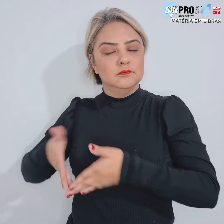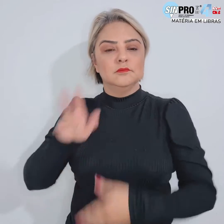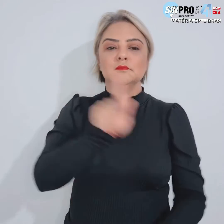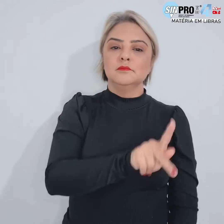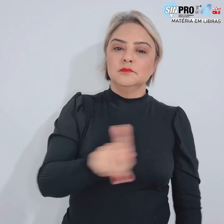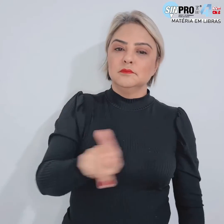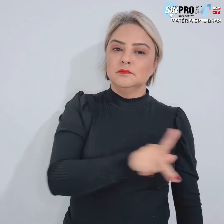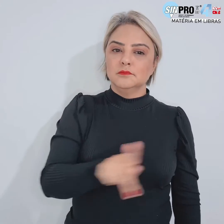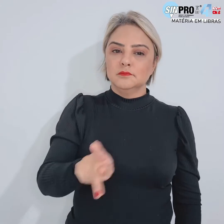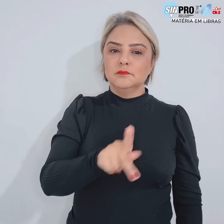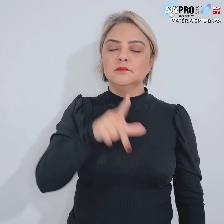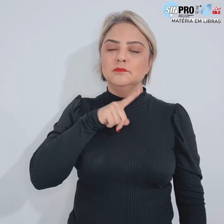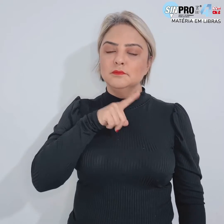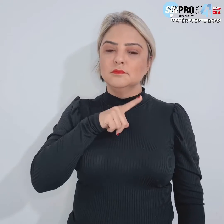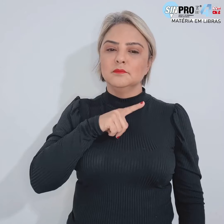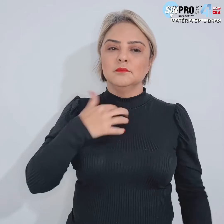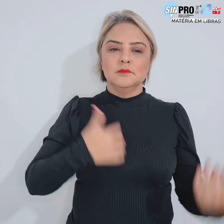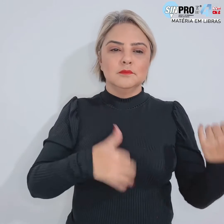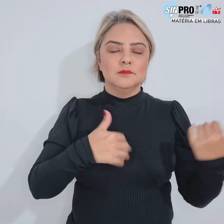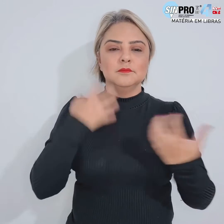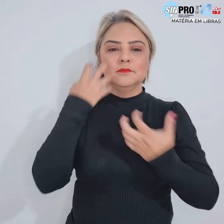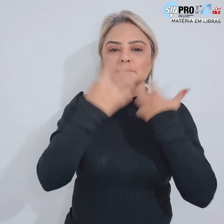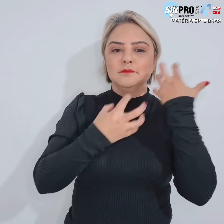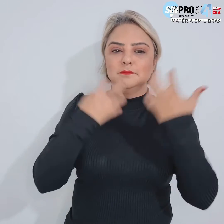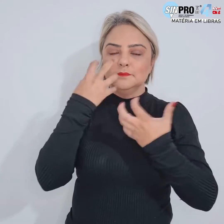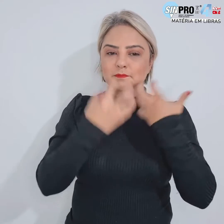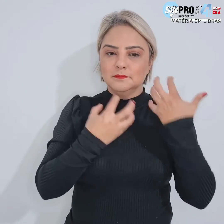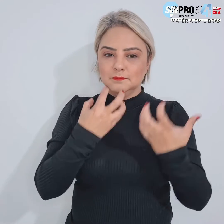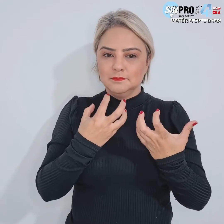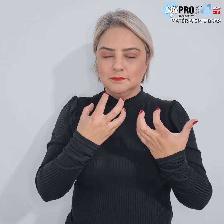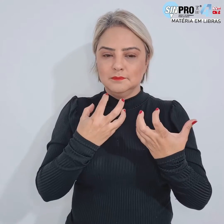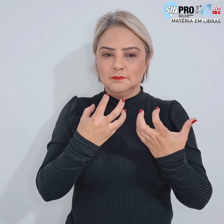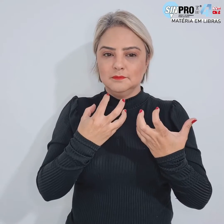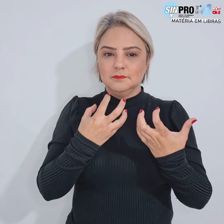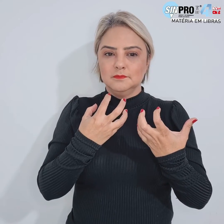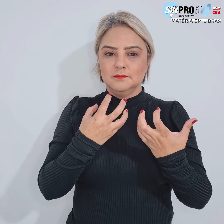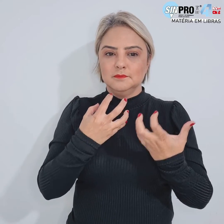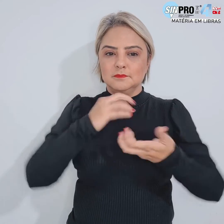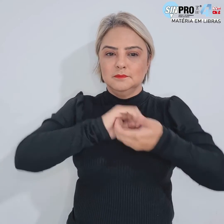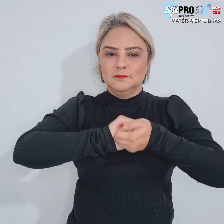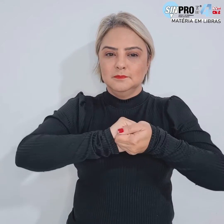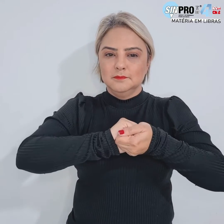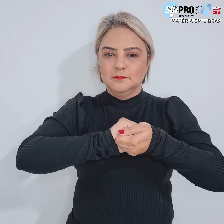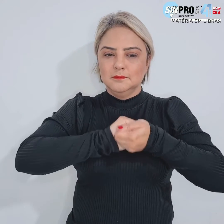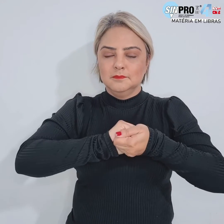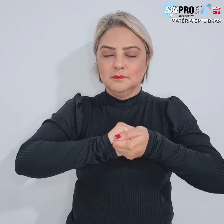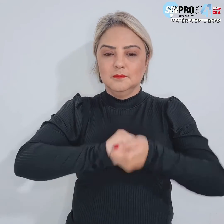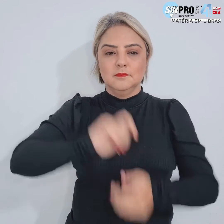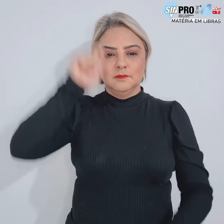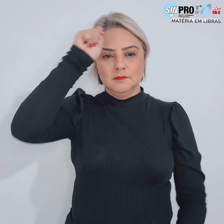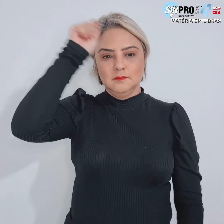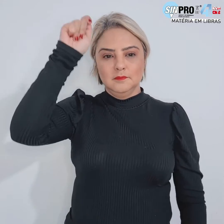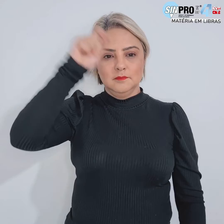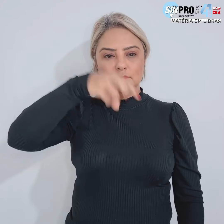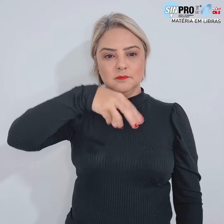professores que tocam e cantam a música Mão na Mão, de autoria de Márcio Farraco,